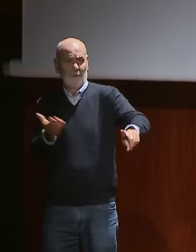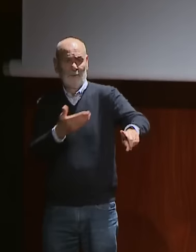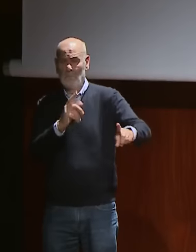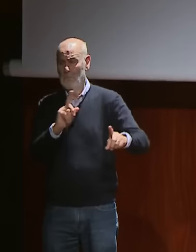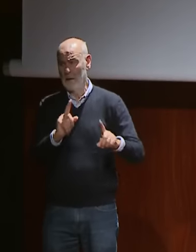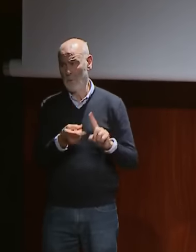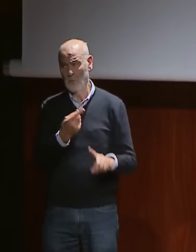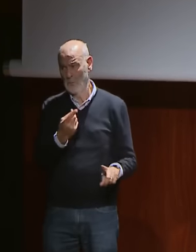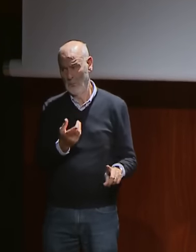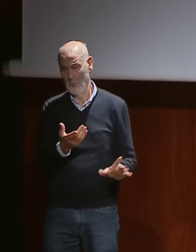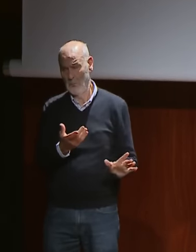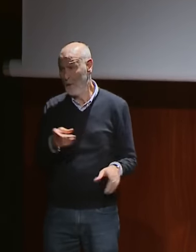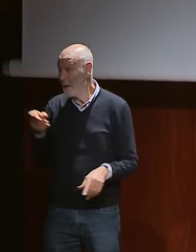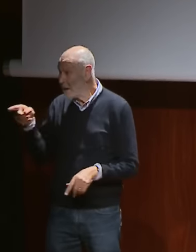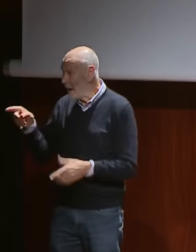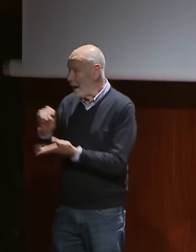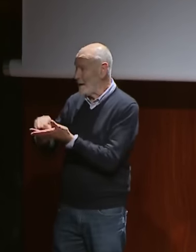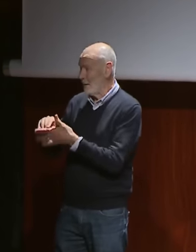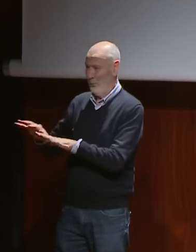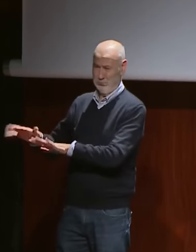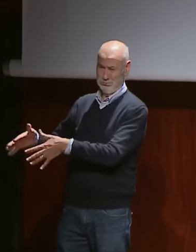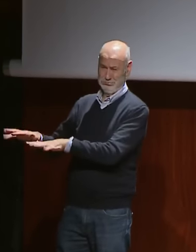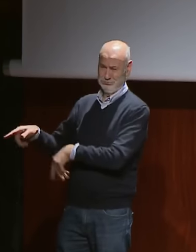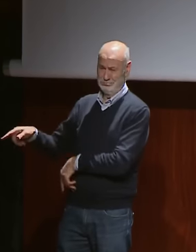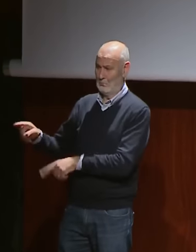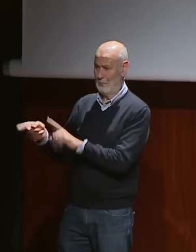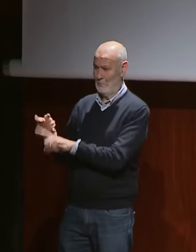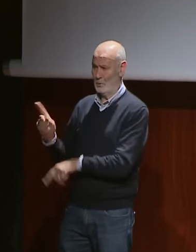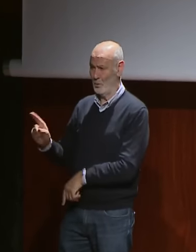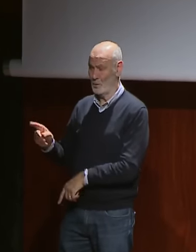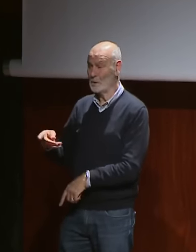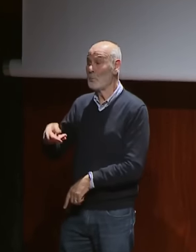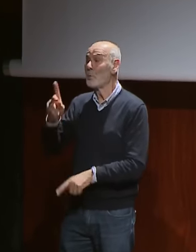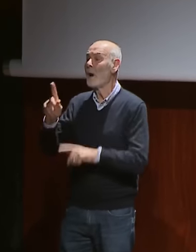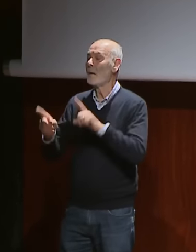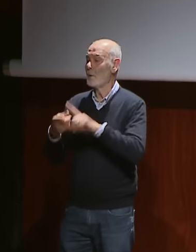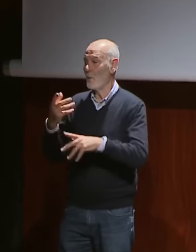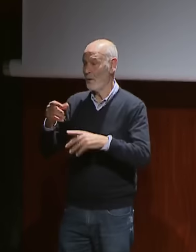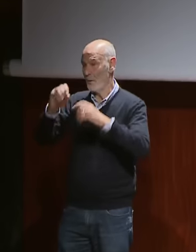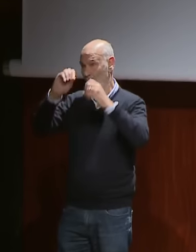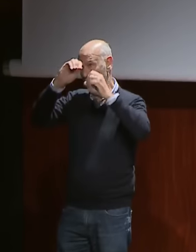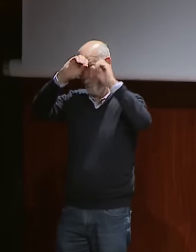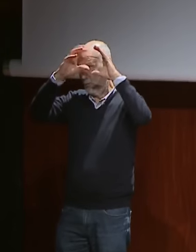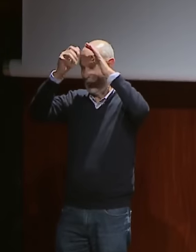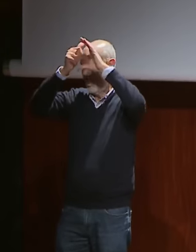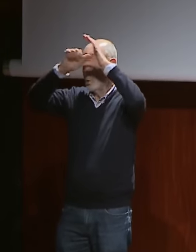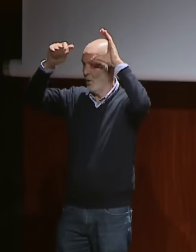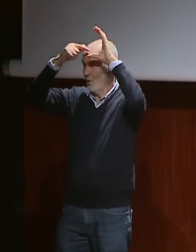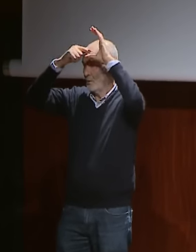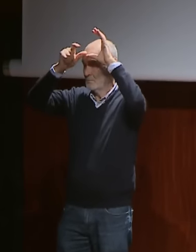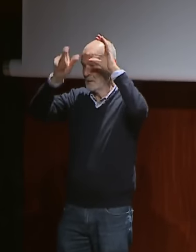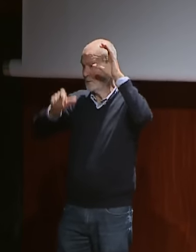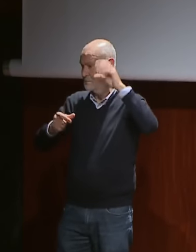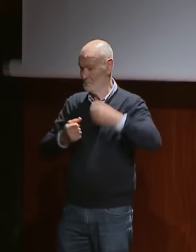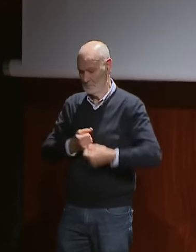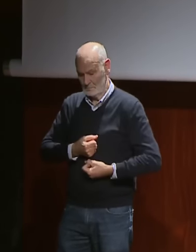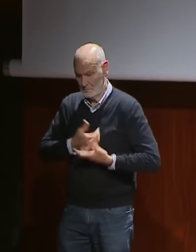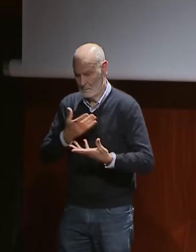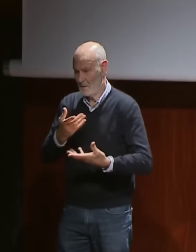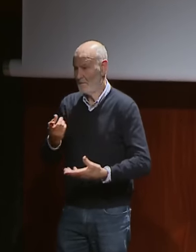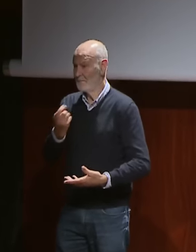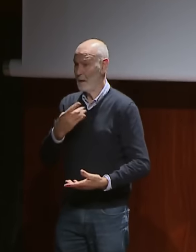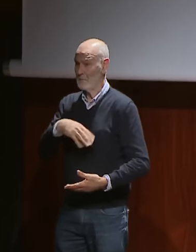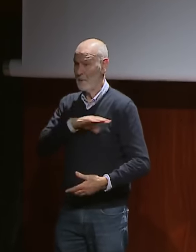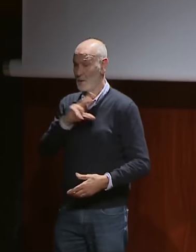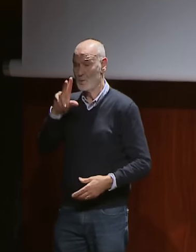par exemple, quand on dit quelqu'un ce qui est important, c'est le concept,